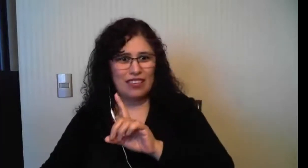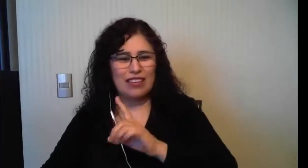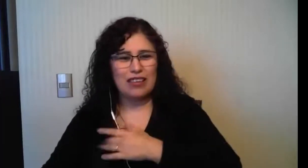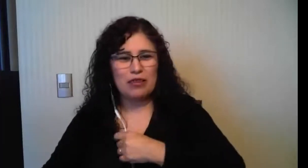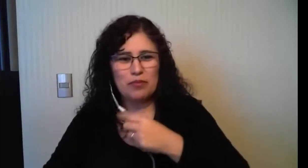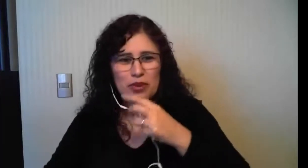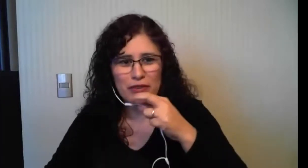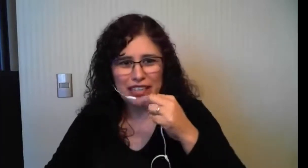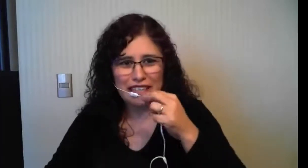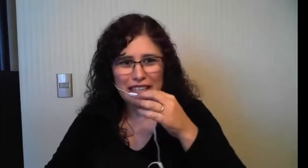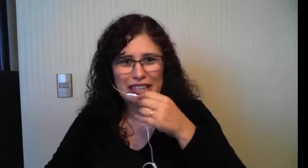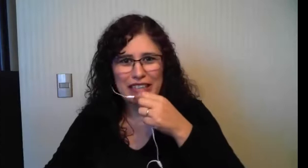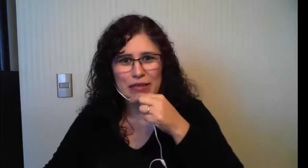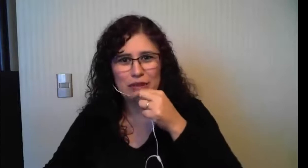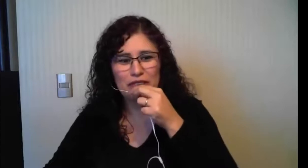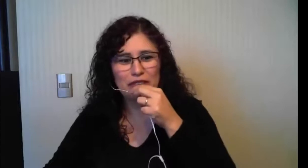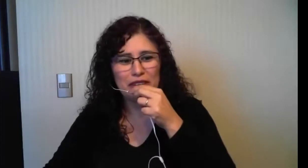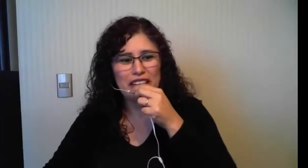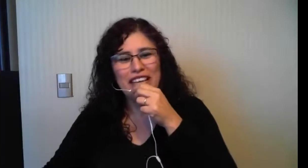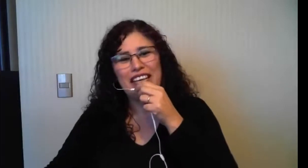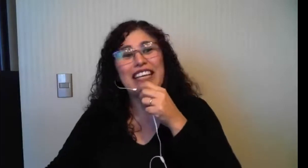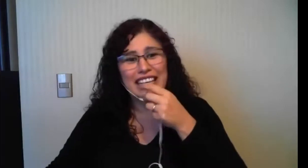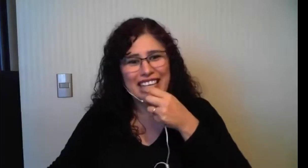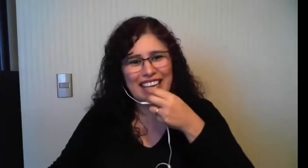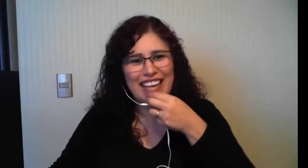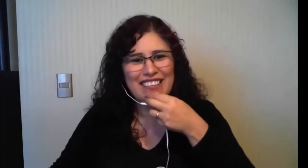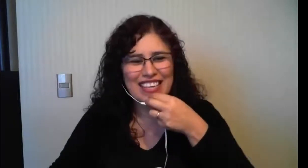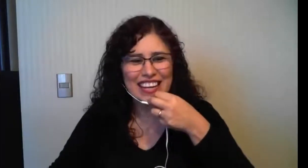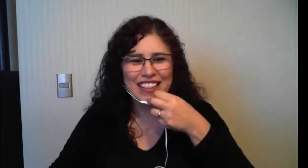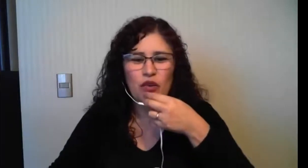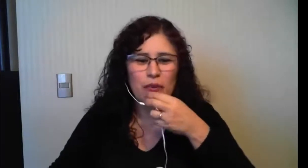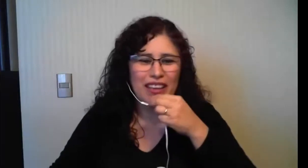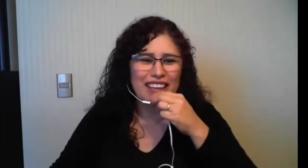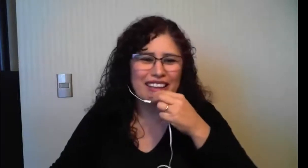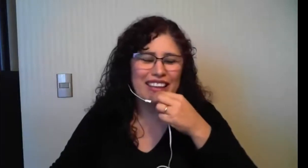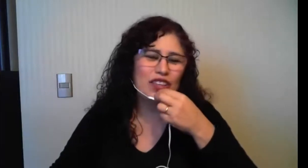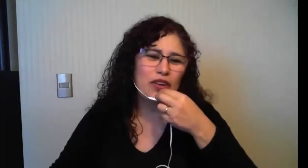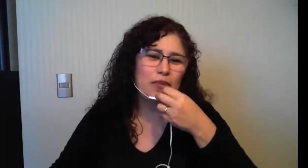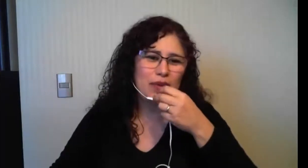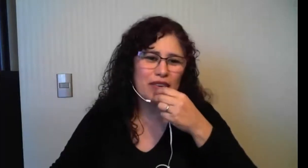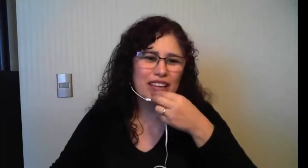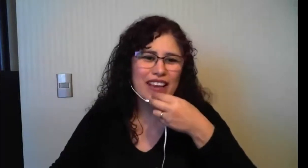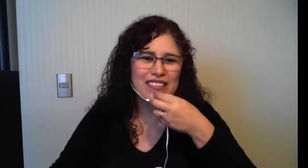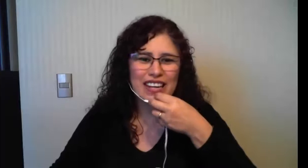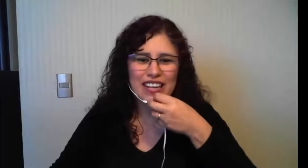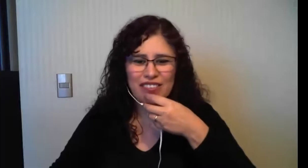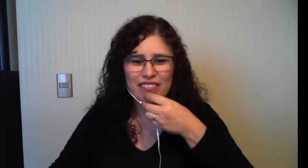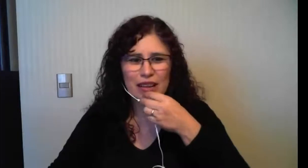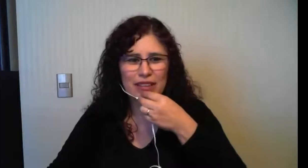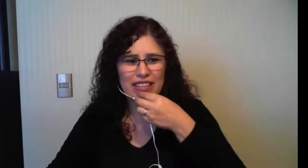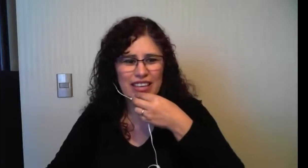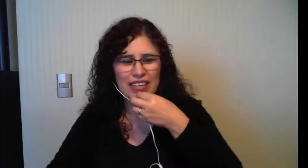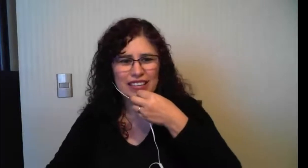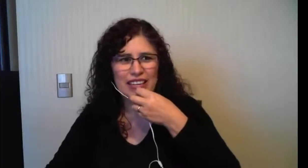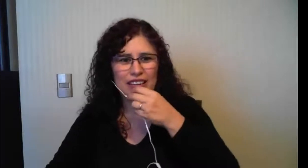tanto piramidales como extrapiramidales, ¿sí? Profesor, quería Sí, avisarle, adelante. disculpe que lo interrumpa, pero quería avisarle que no se